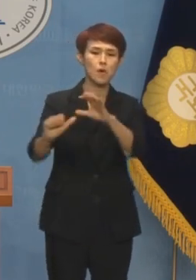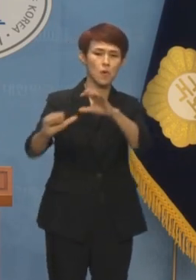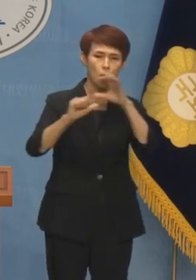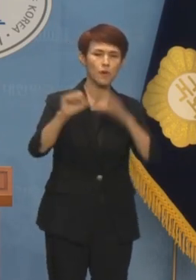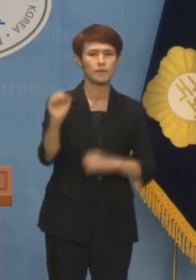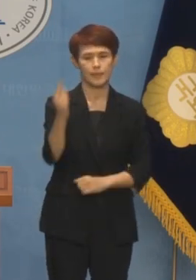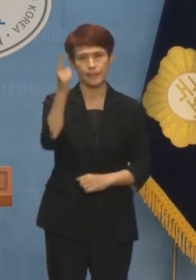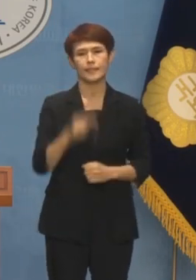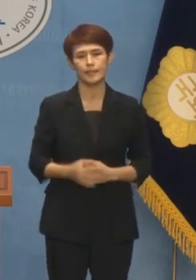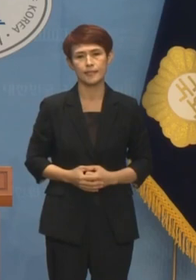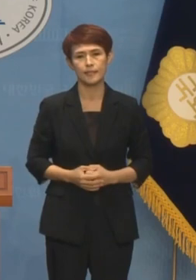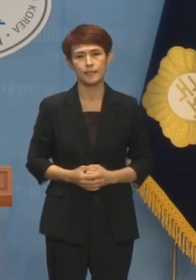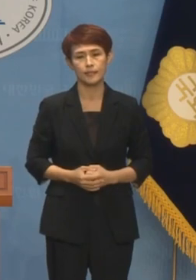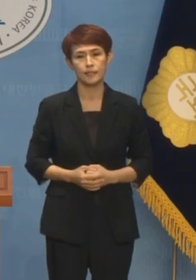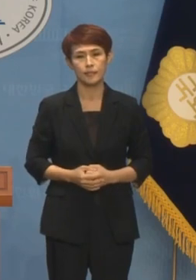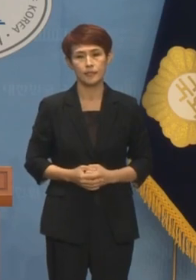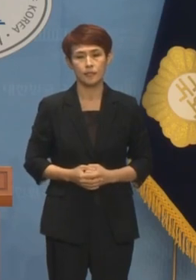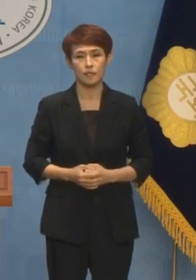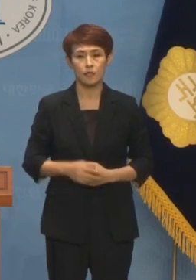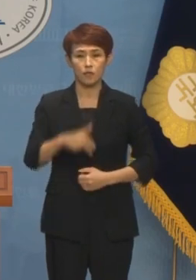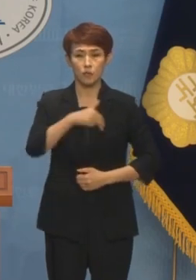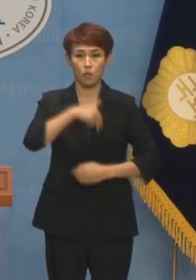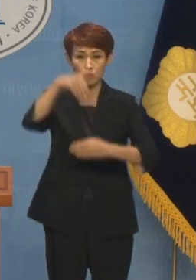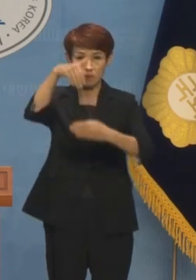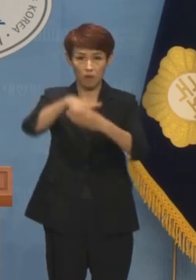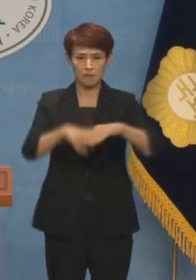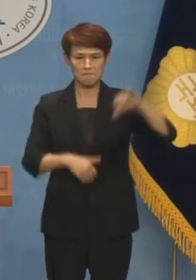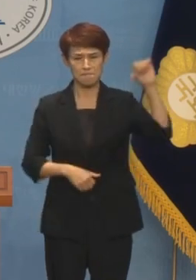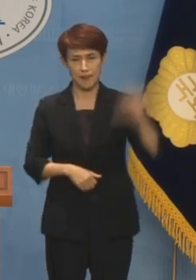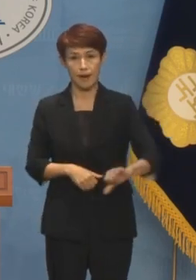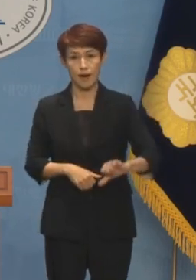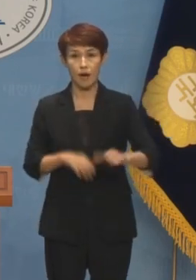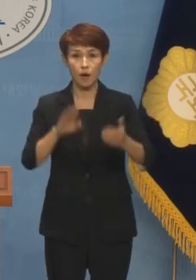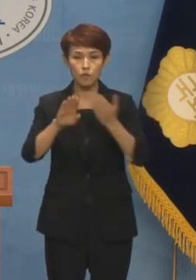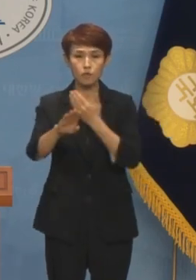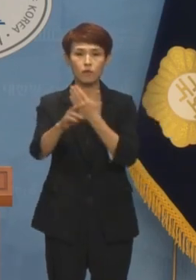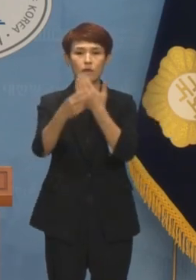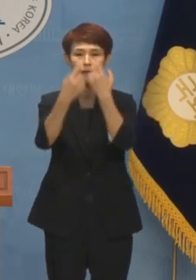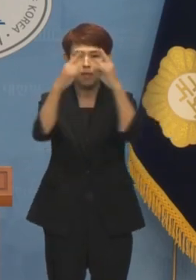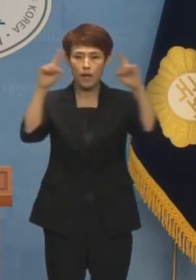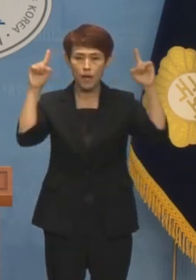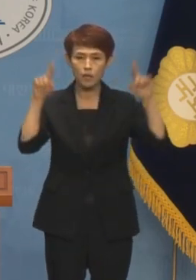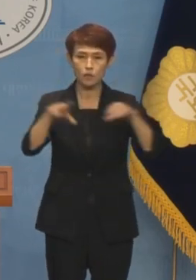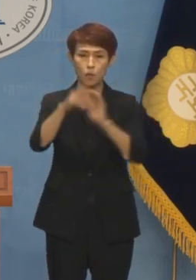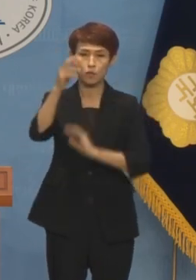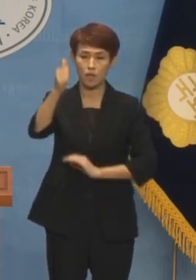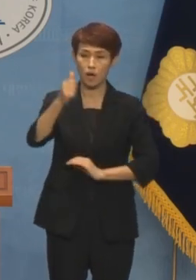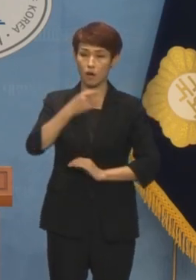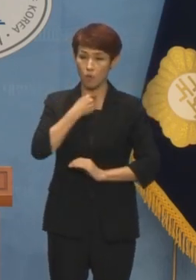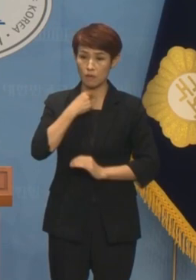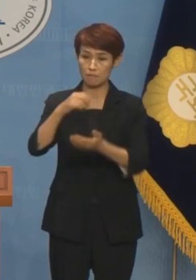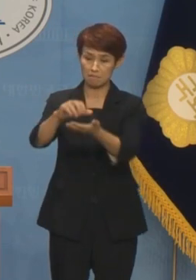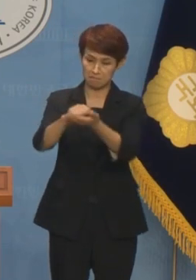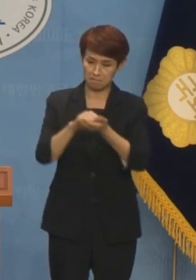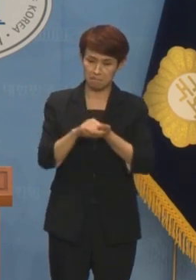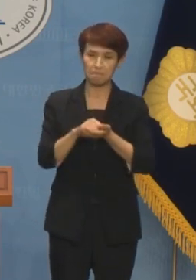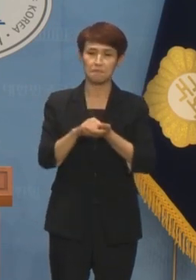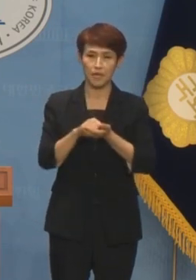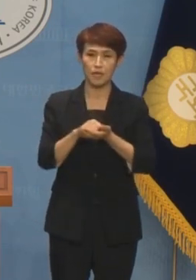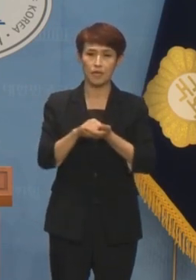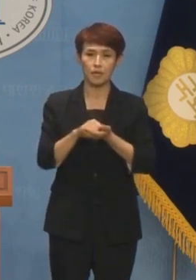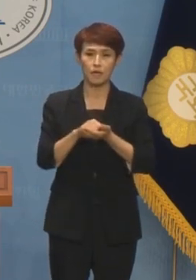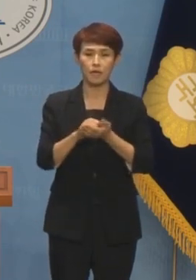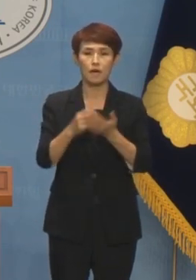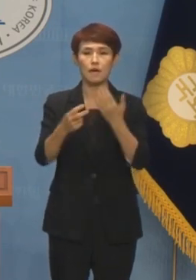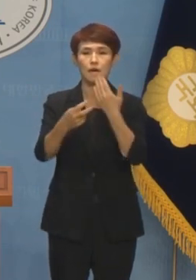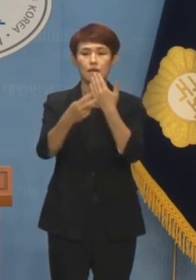때문입니다. 결국 총선 참패 후 대학 총장들의 요구를 수용하는 모양을 취하며 대학별